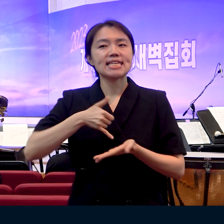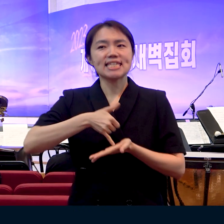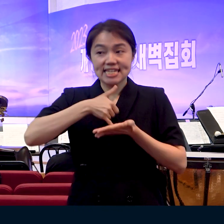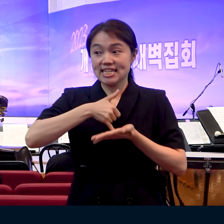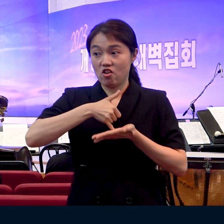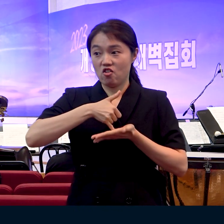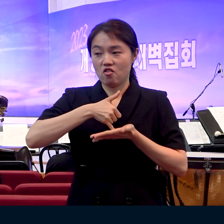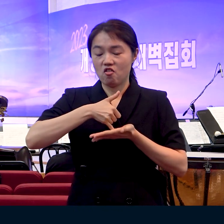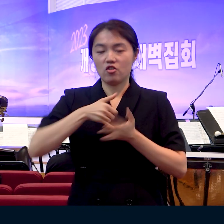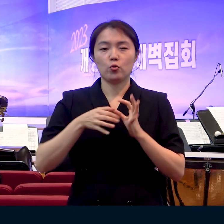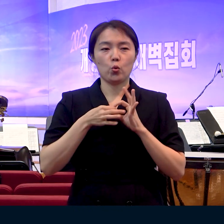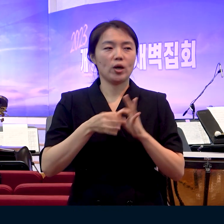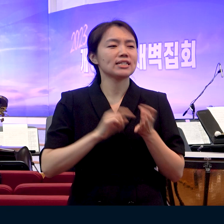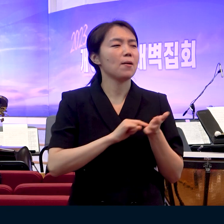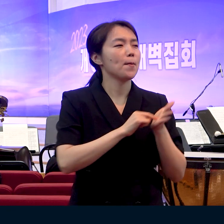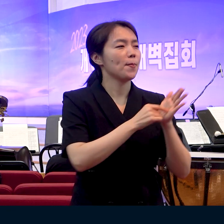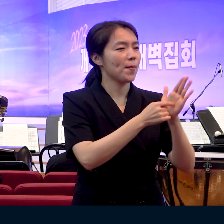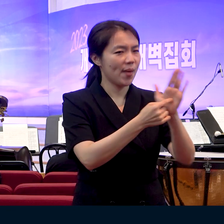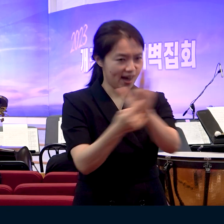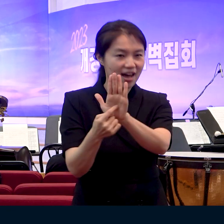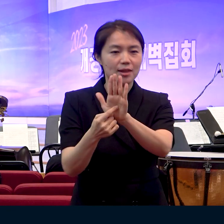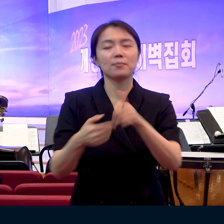인격을 통하여 표출되어야 돼요.